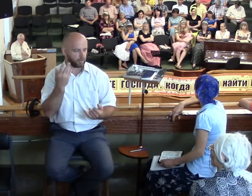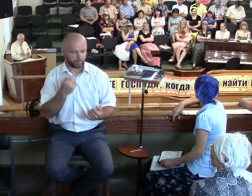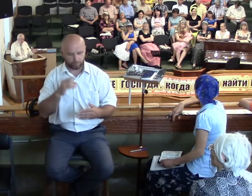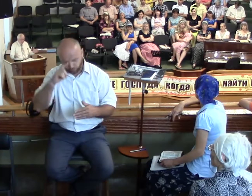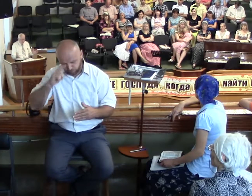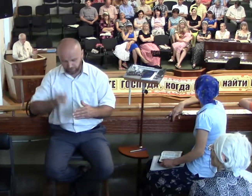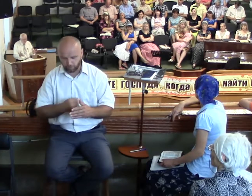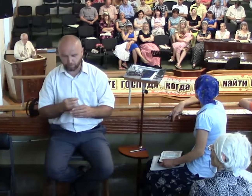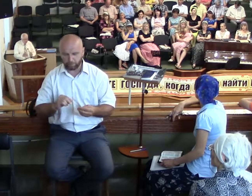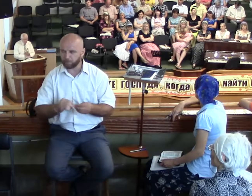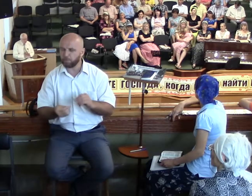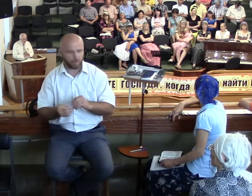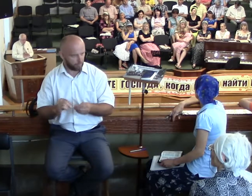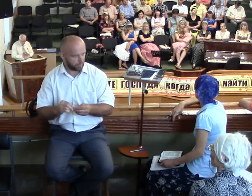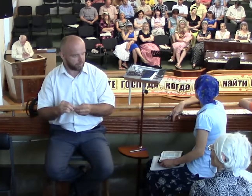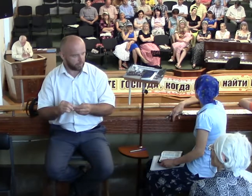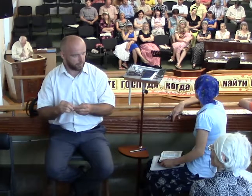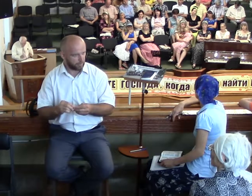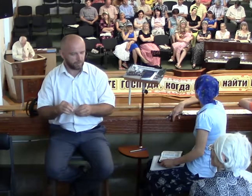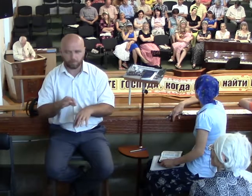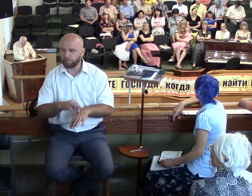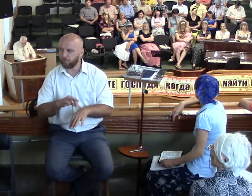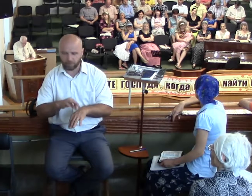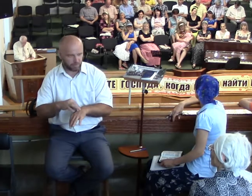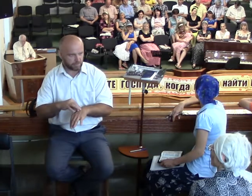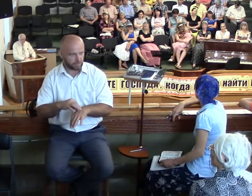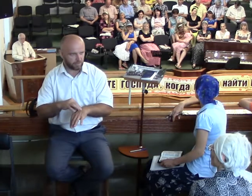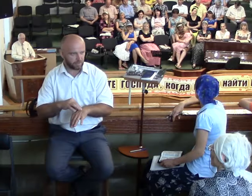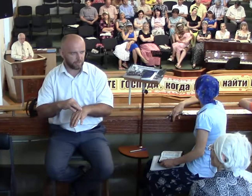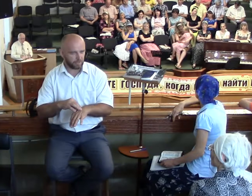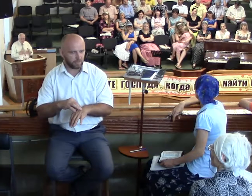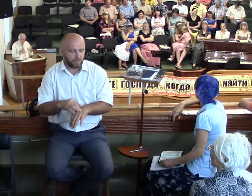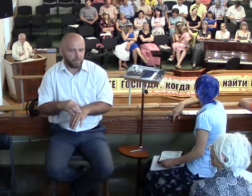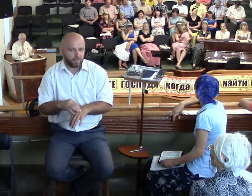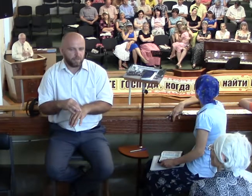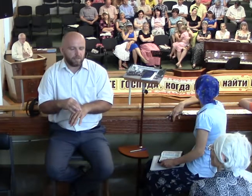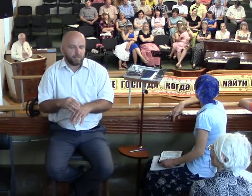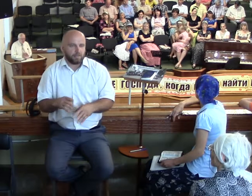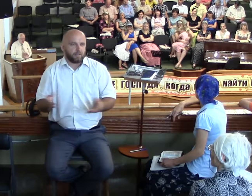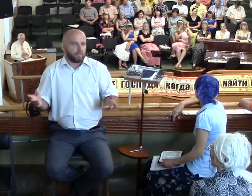узнаем проблемы, в которые попадают. Мы очень часто попадаем в проблемы, потому что